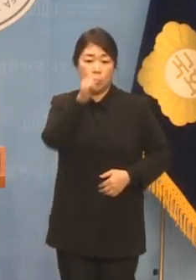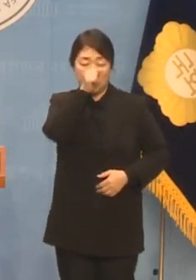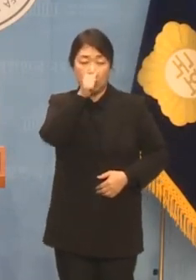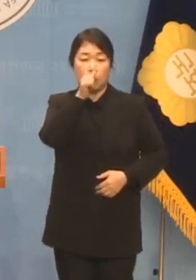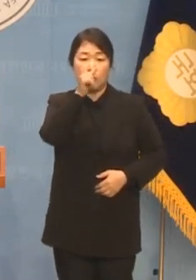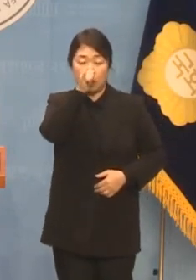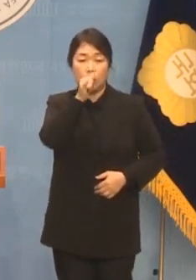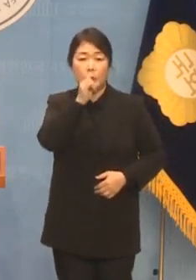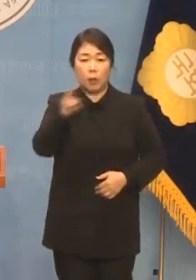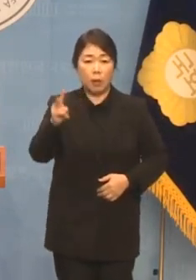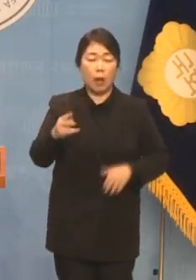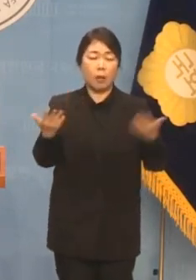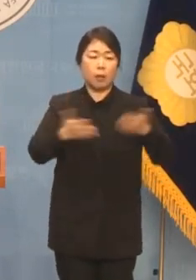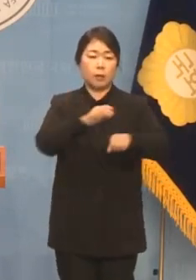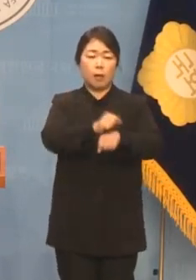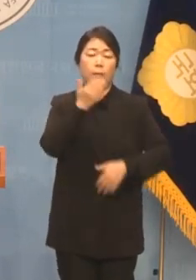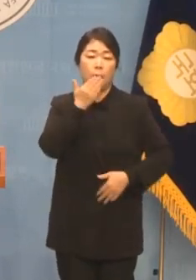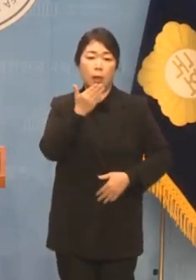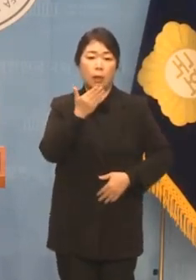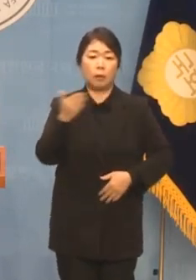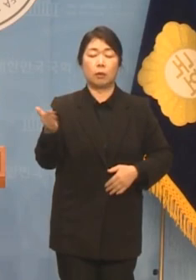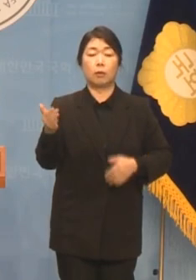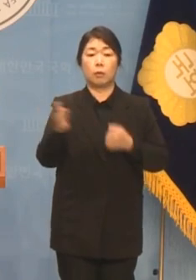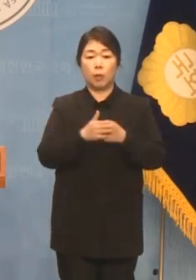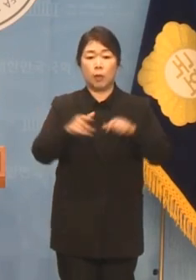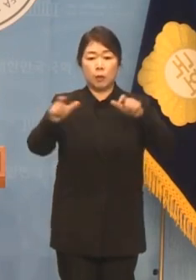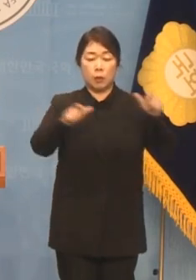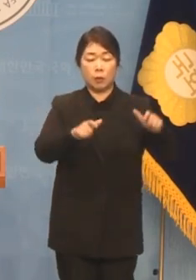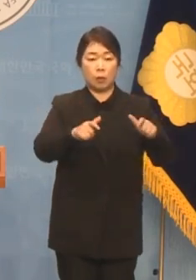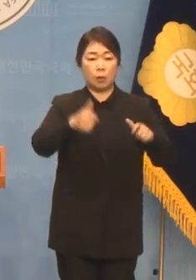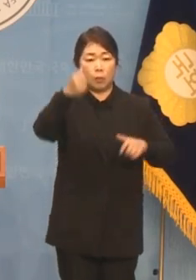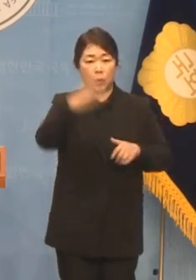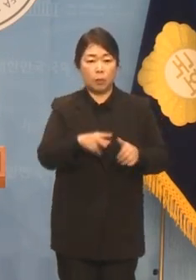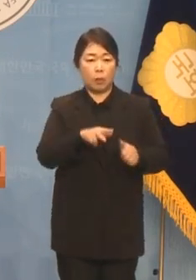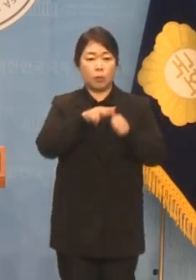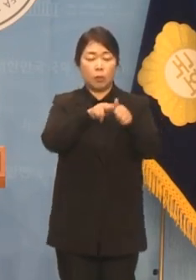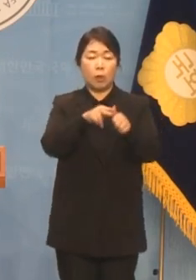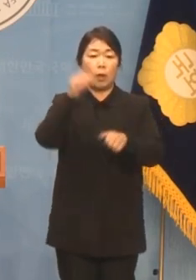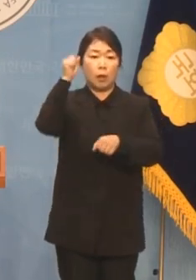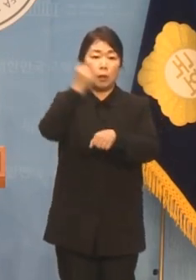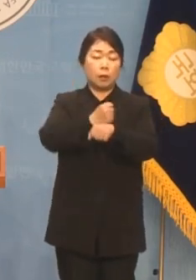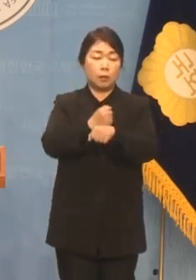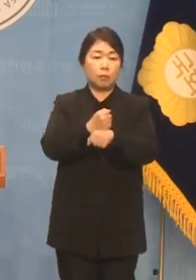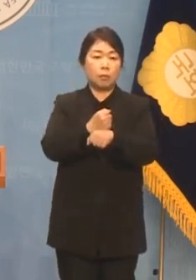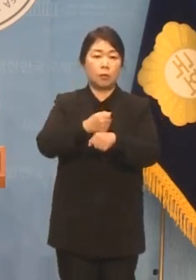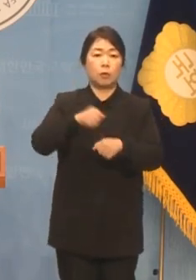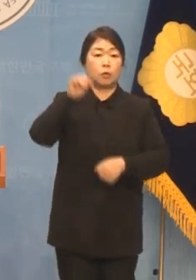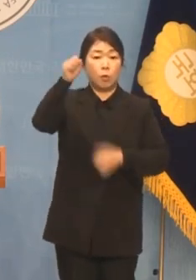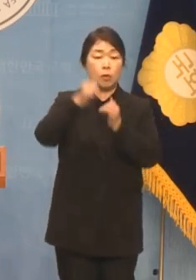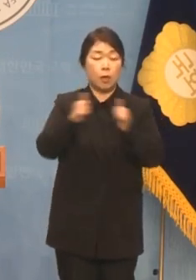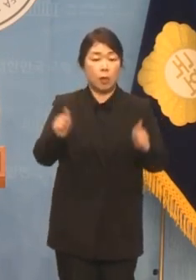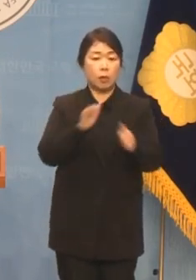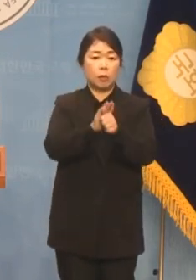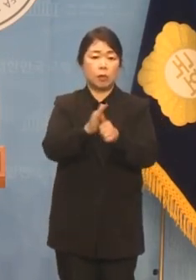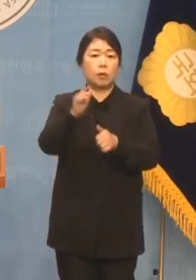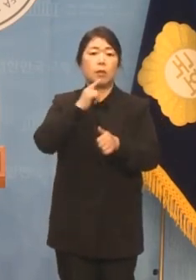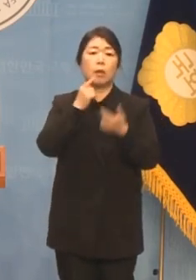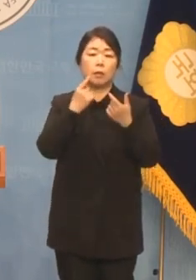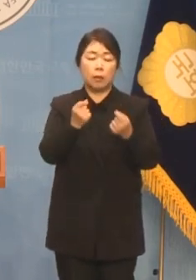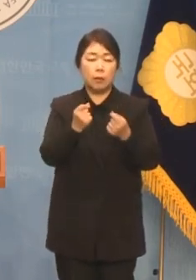있다며 지역에서 다선의 도전하는 자당의 후보들을 간접적으로 지지하는듯한 발언을 하기도